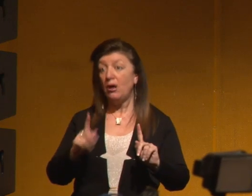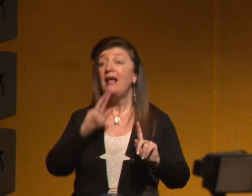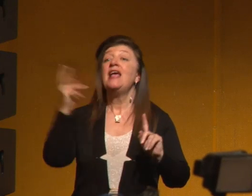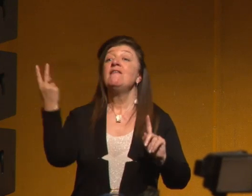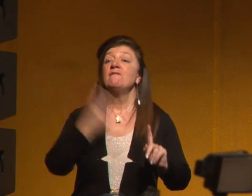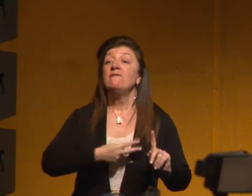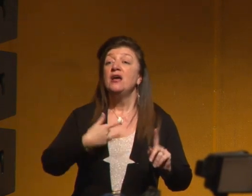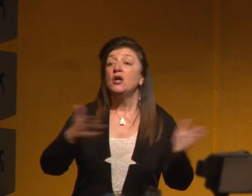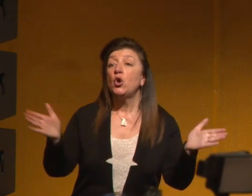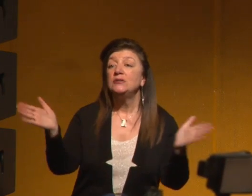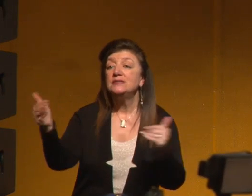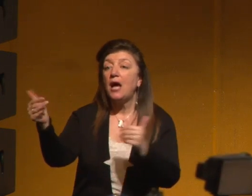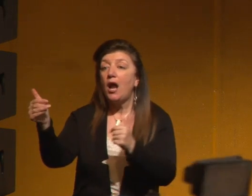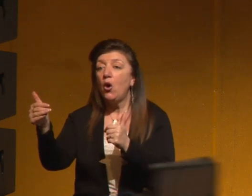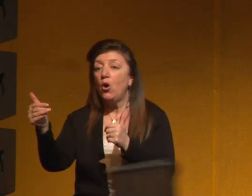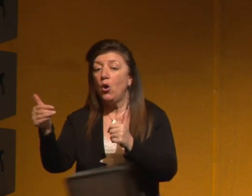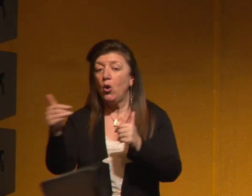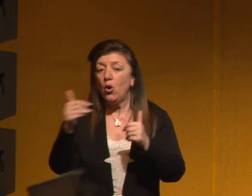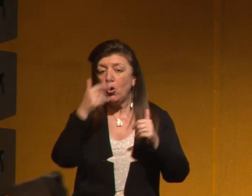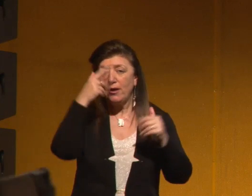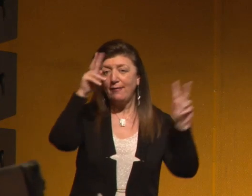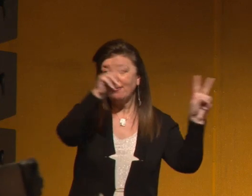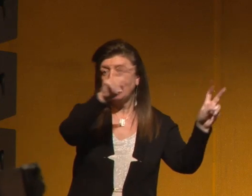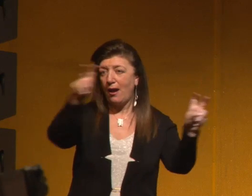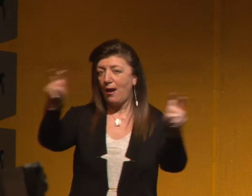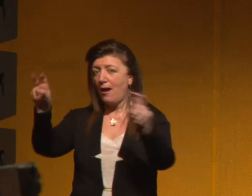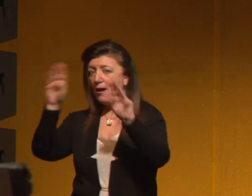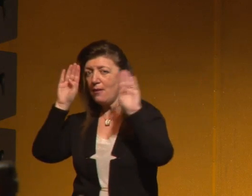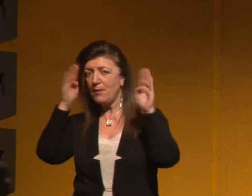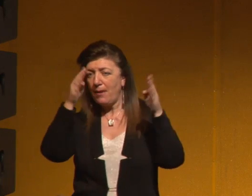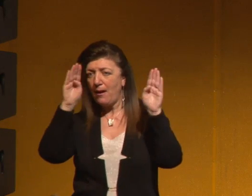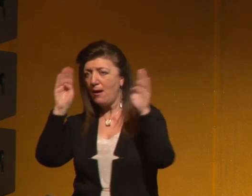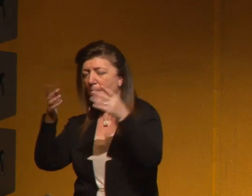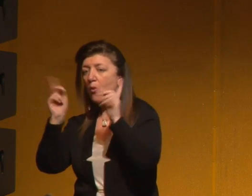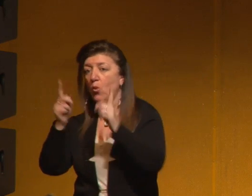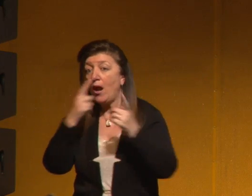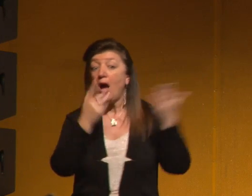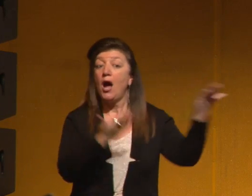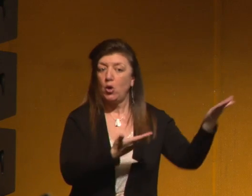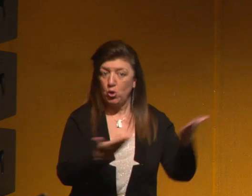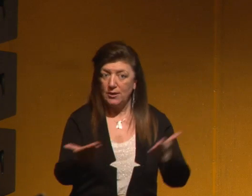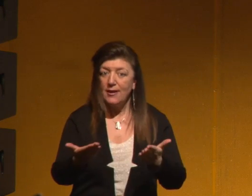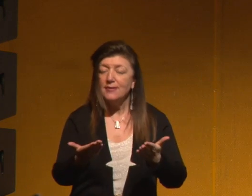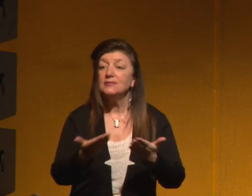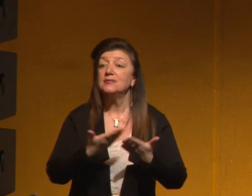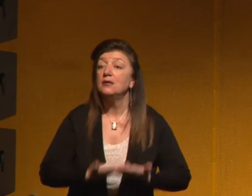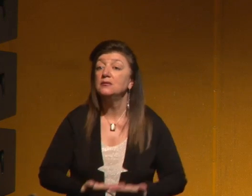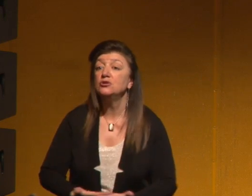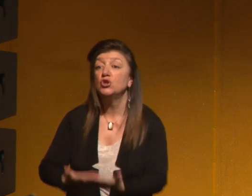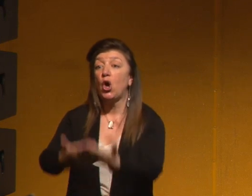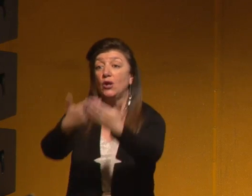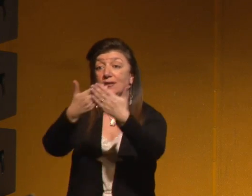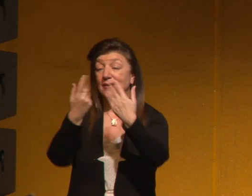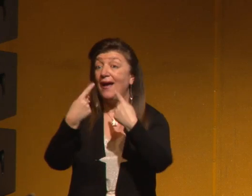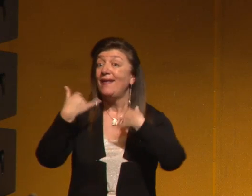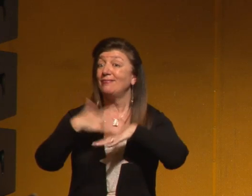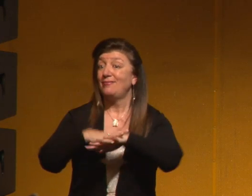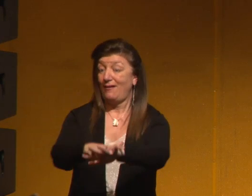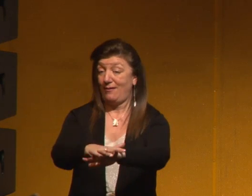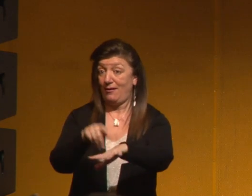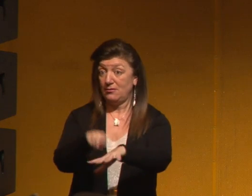soffermare su alcuni temi come l'accoglienza la solidarietà l'integrazione e credo che in questo senso va